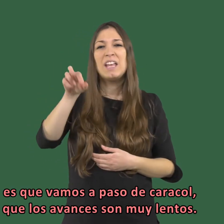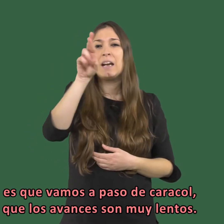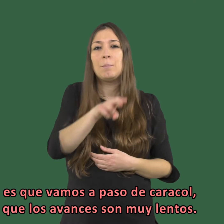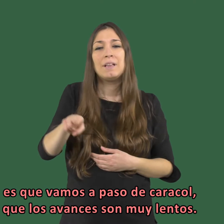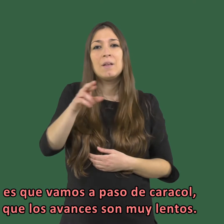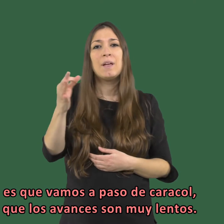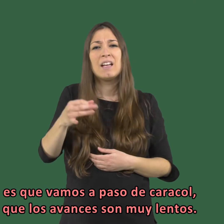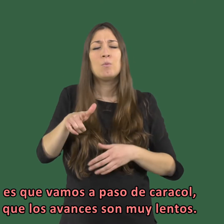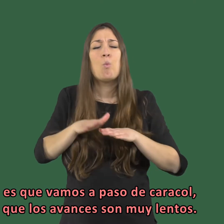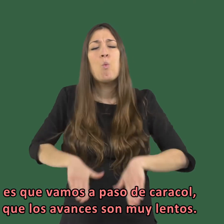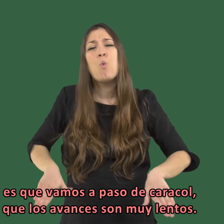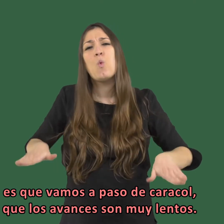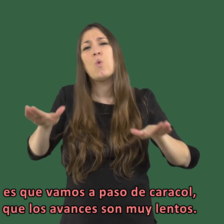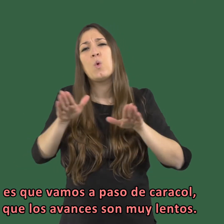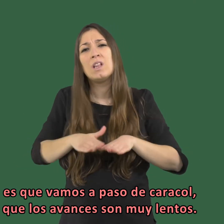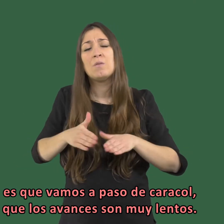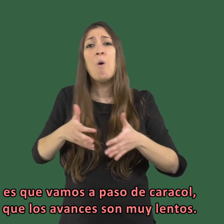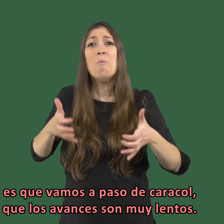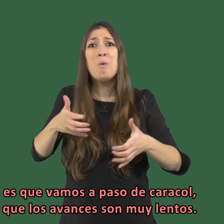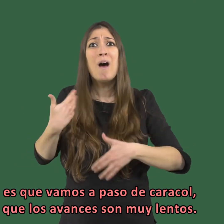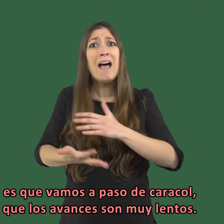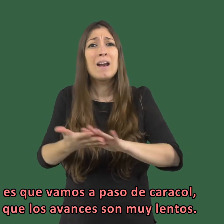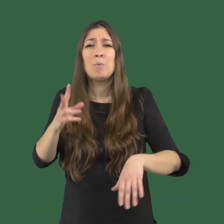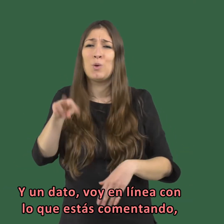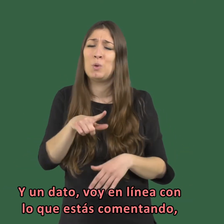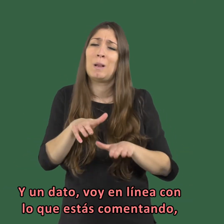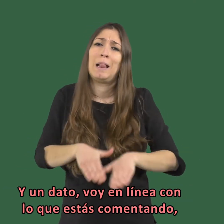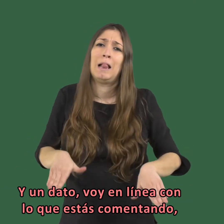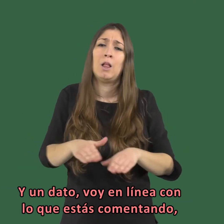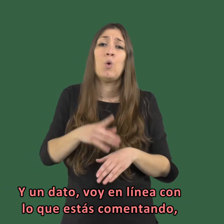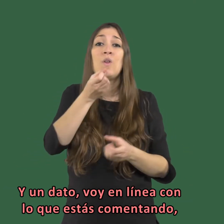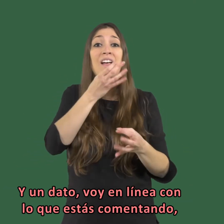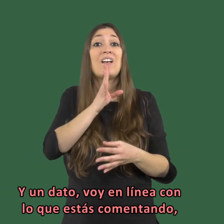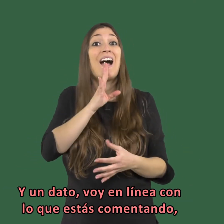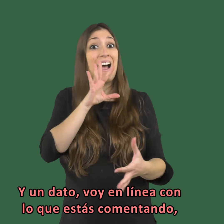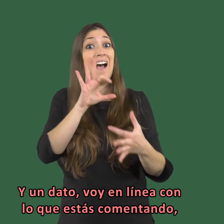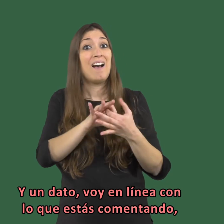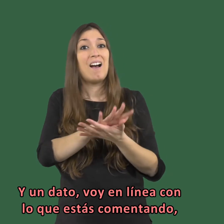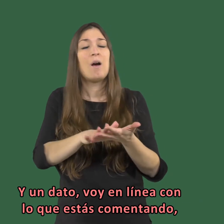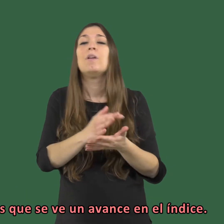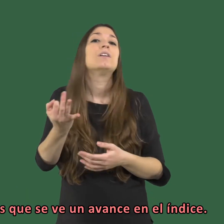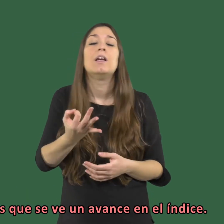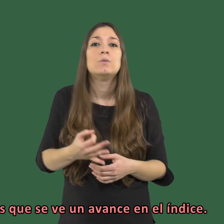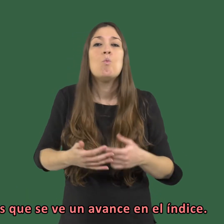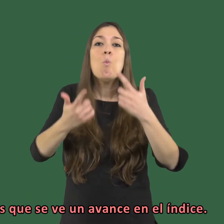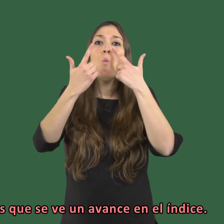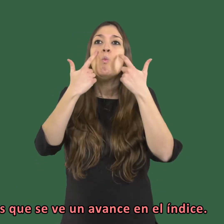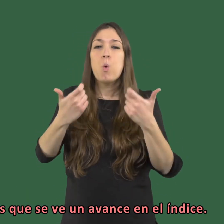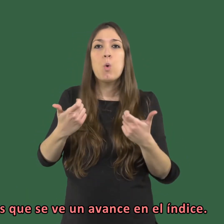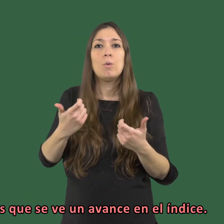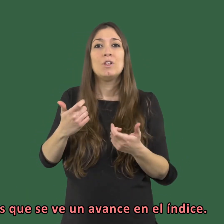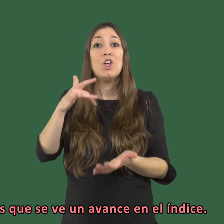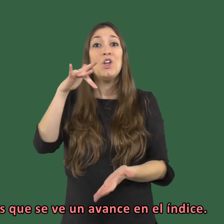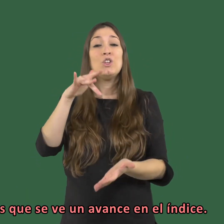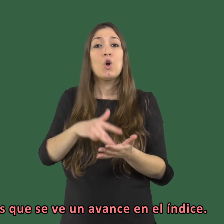es que vamos a paso de caracol, que los avances son muy lentos. Y un dato que muy en línea con lo que tú estás comentando es que se ve un